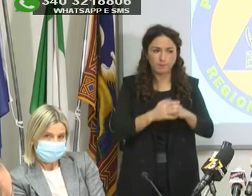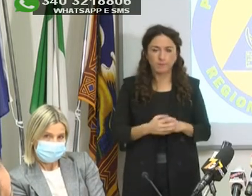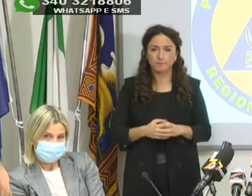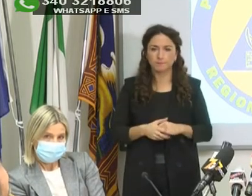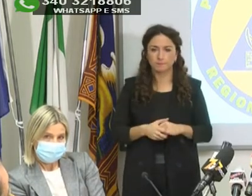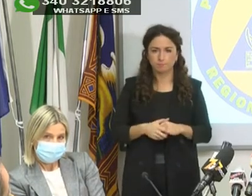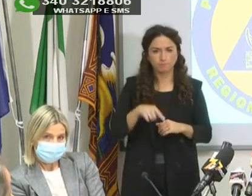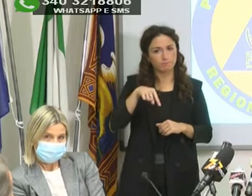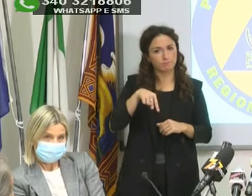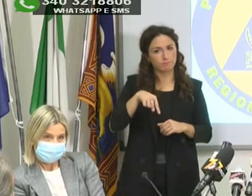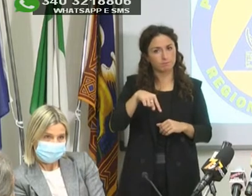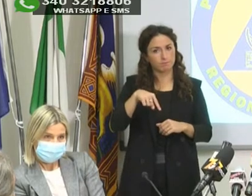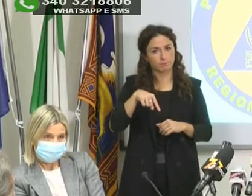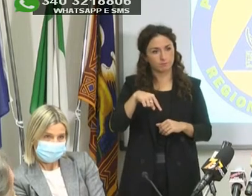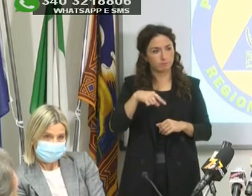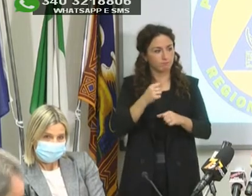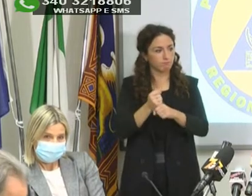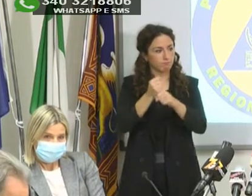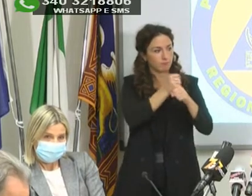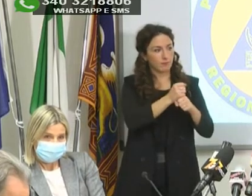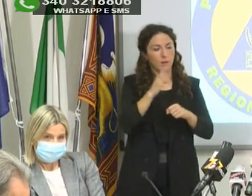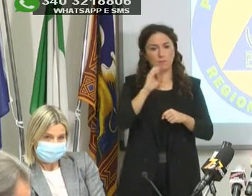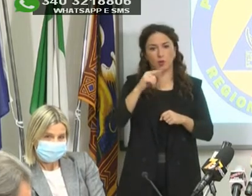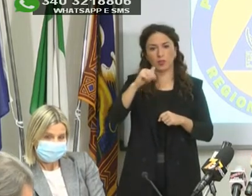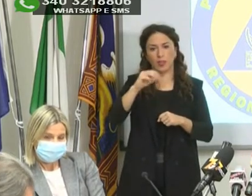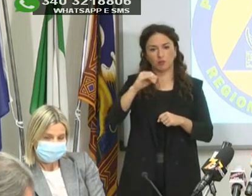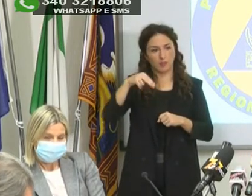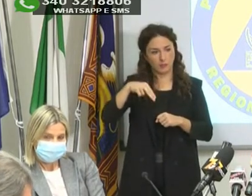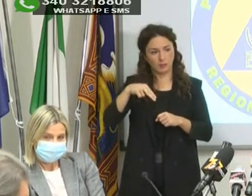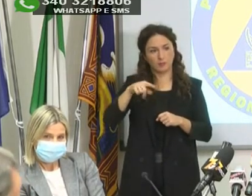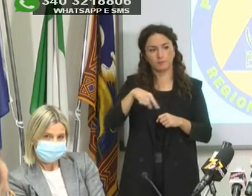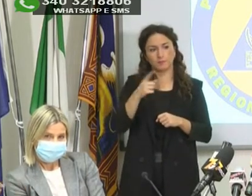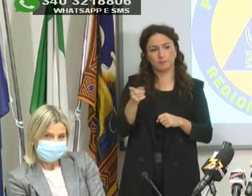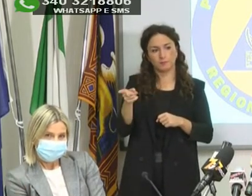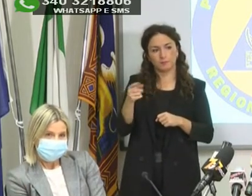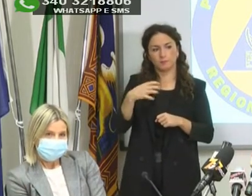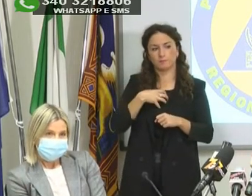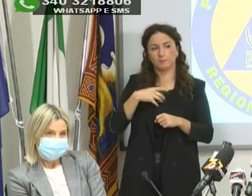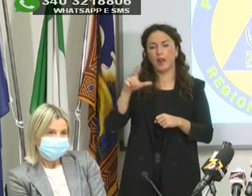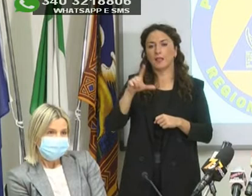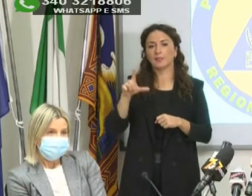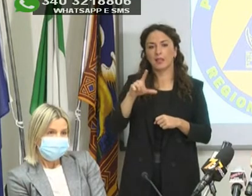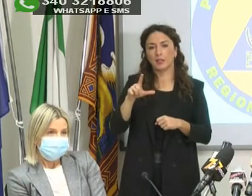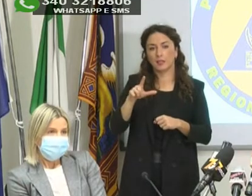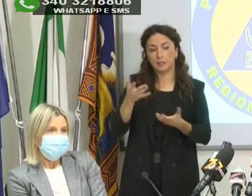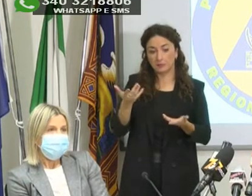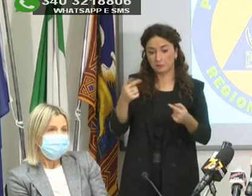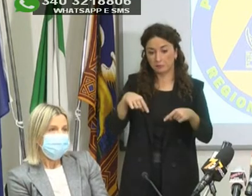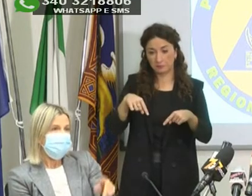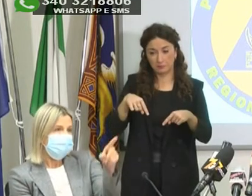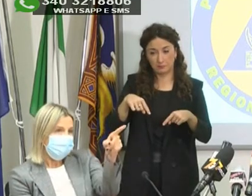con questo passiamo. Farei prima Bottacin, l'assessore, e dopo l'assessore e Lanzarin, che magari nel frattempo